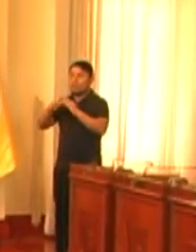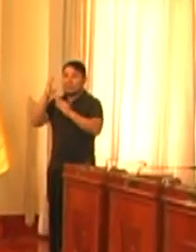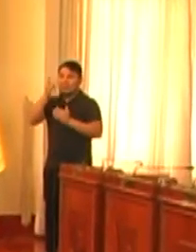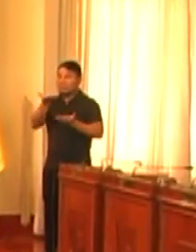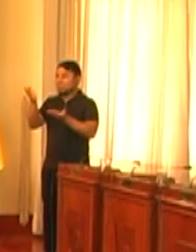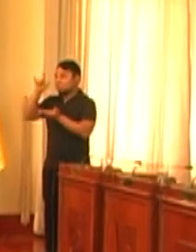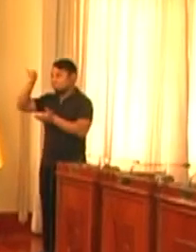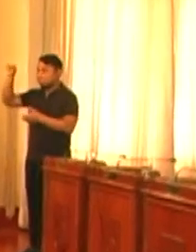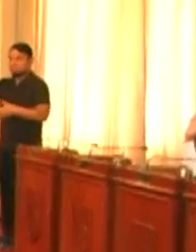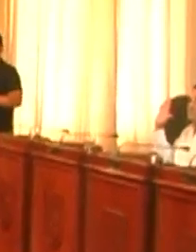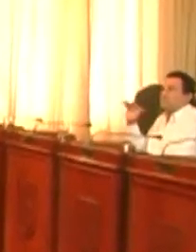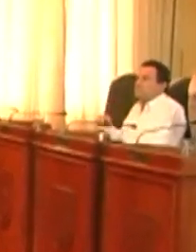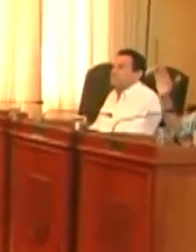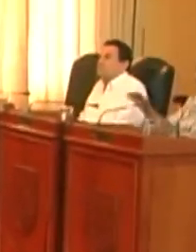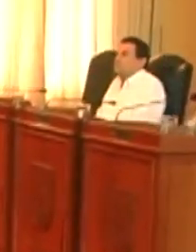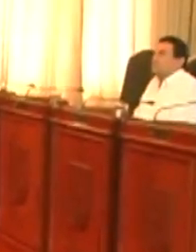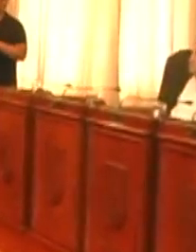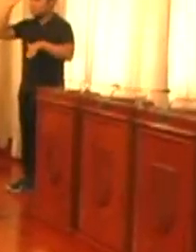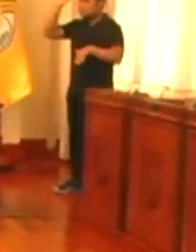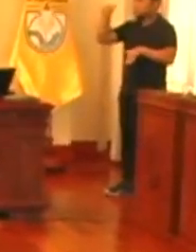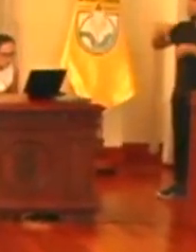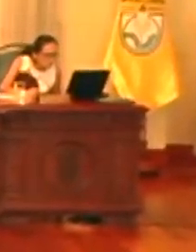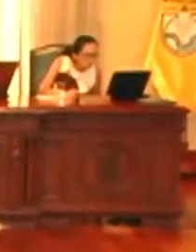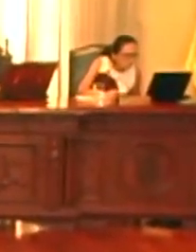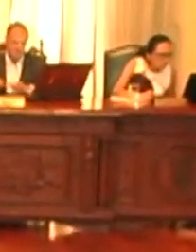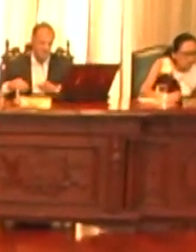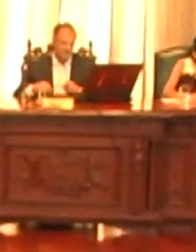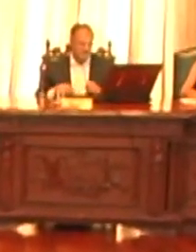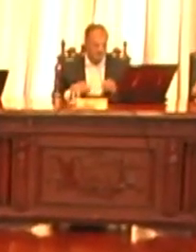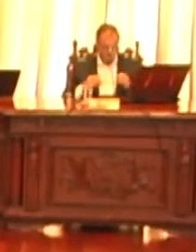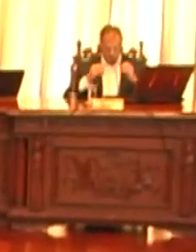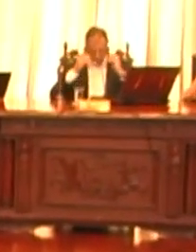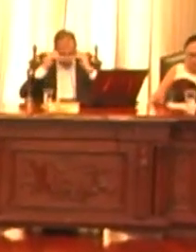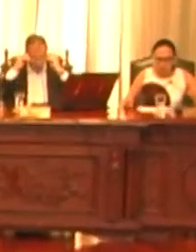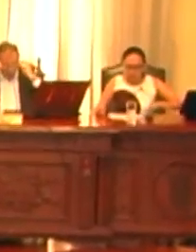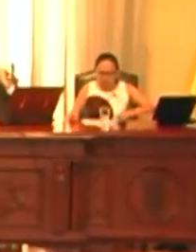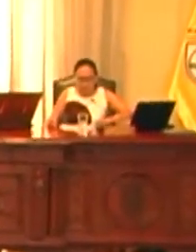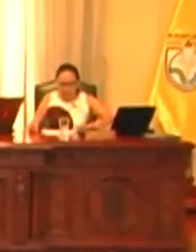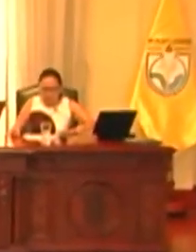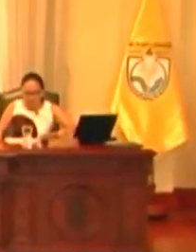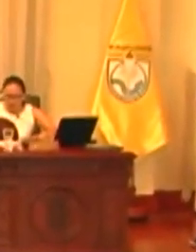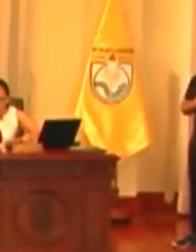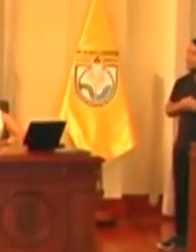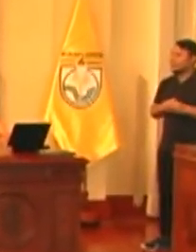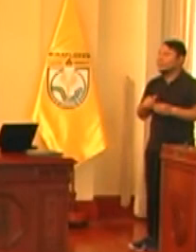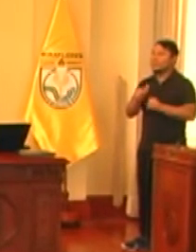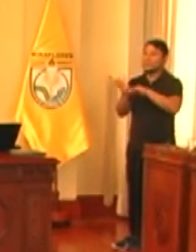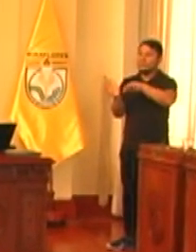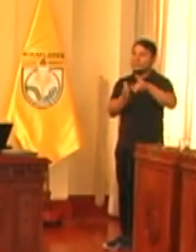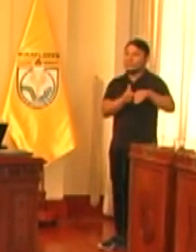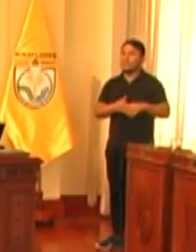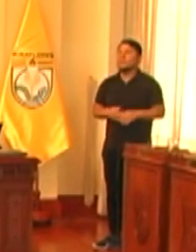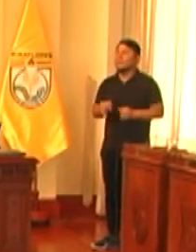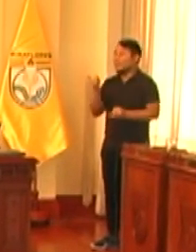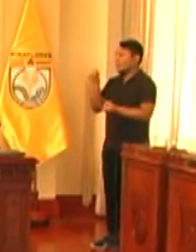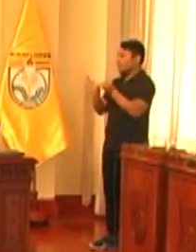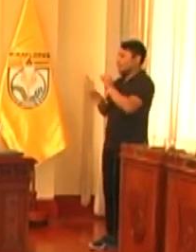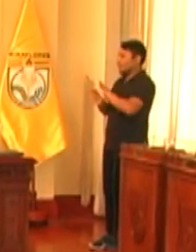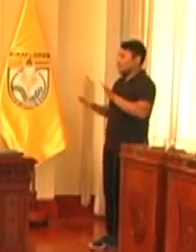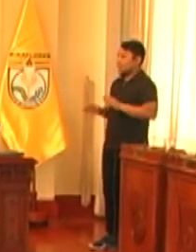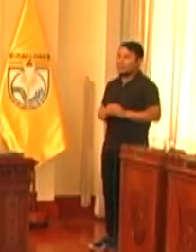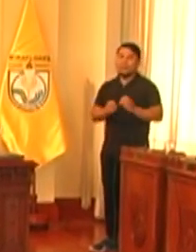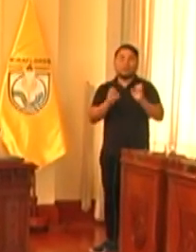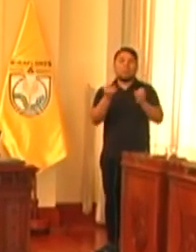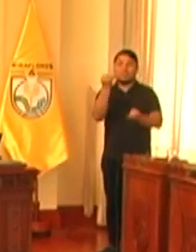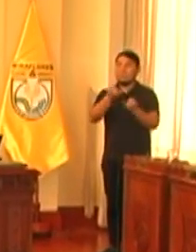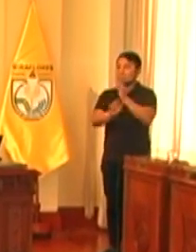conformidad. Se aprueba por unanimidad de votos. Muchas gracias. Siguiente punto, por favor. Es todo, señor alcalde. No teniendo más